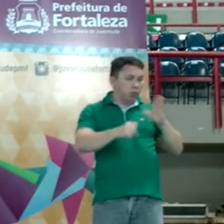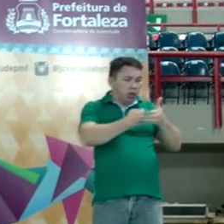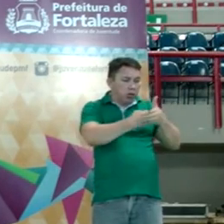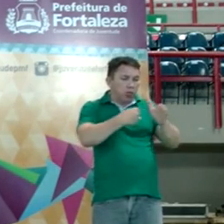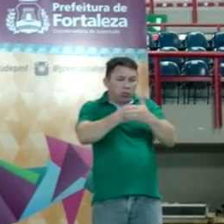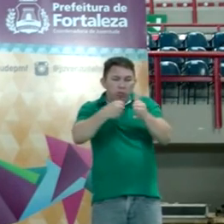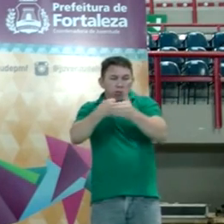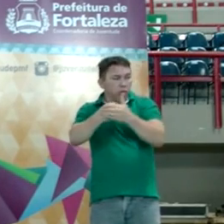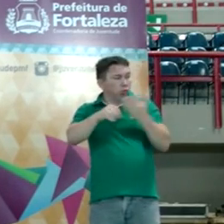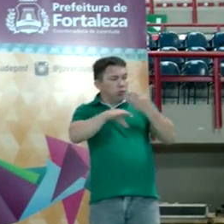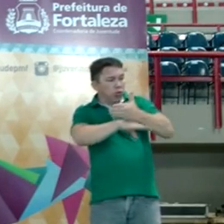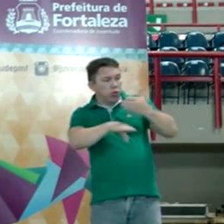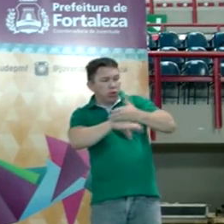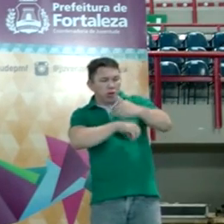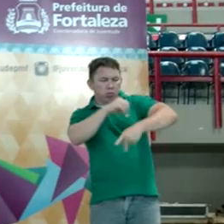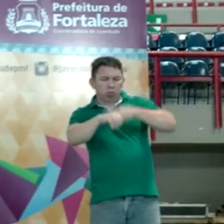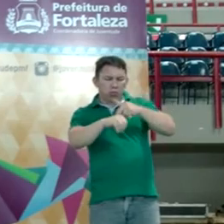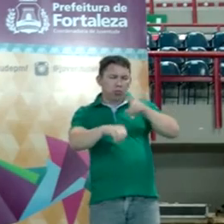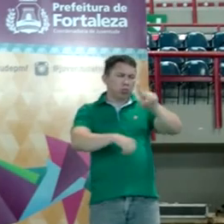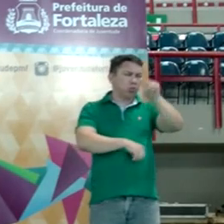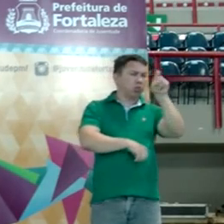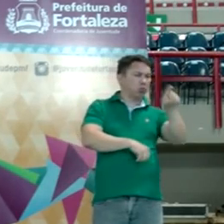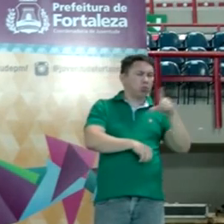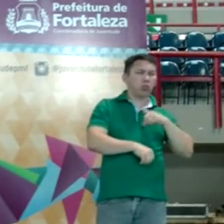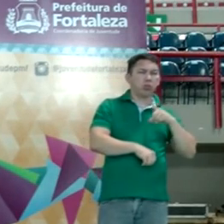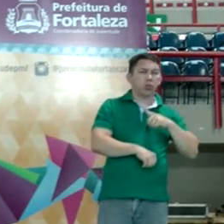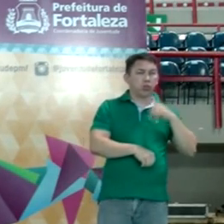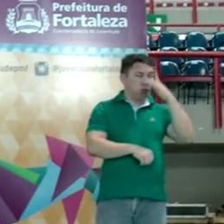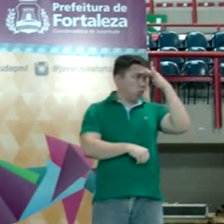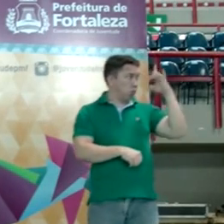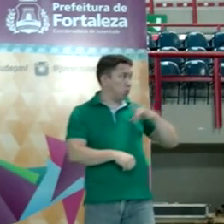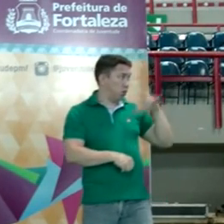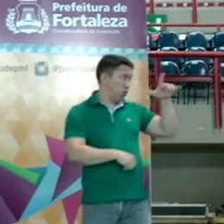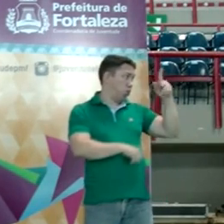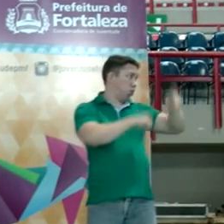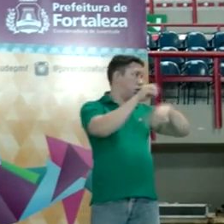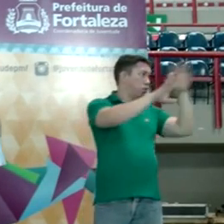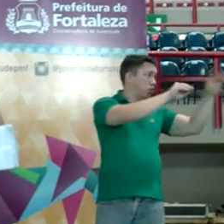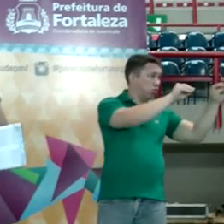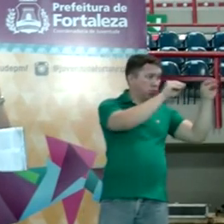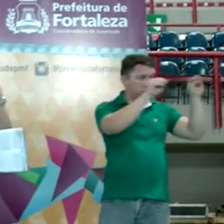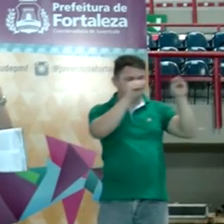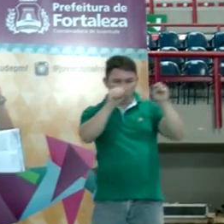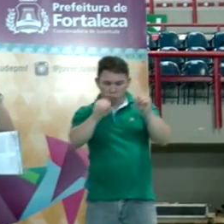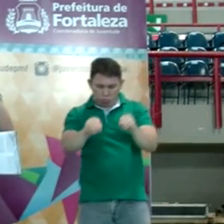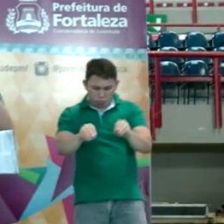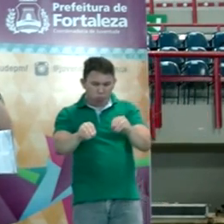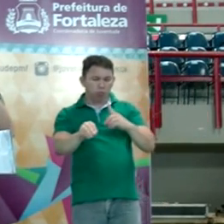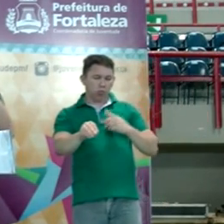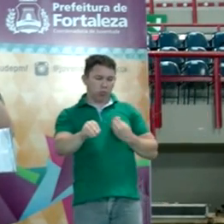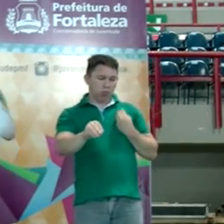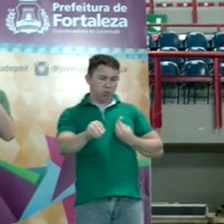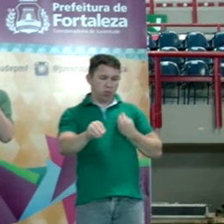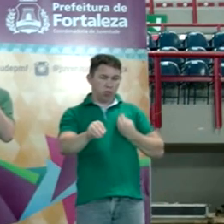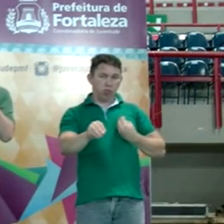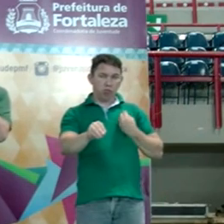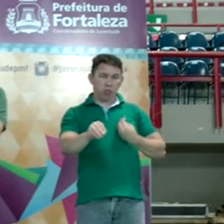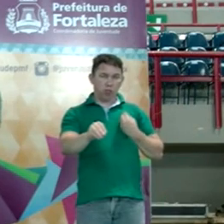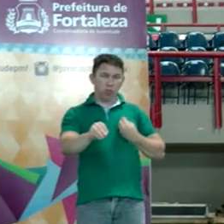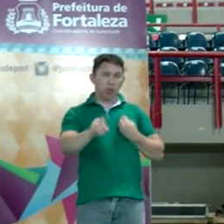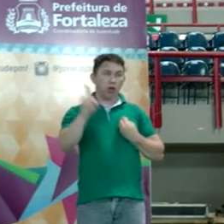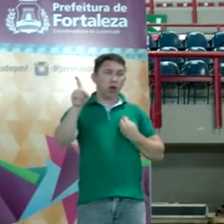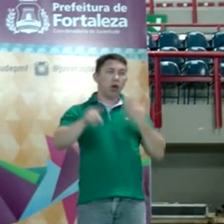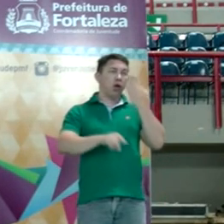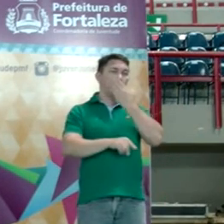aí vai bater muitas vezes aquela dúvida: qual a diferença entre o cara que migrou, que está aqui, por exemplo,